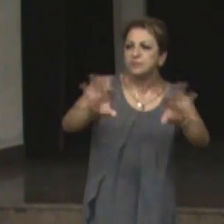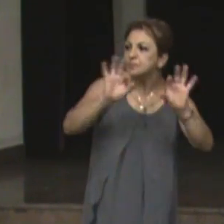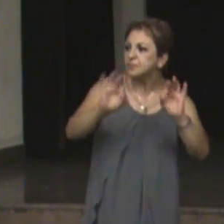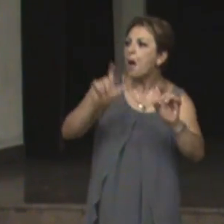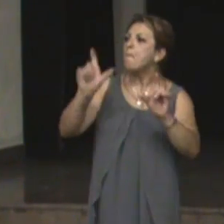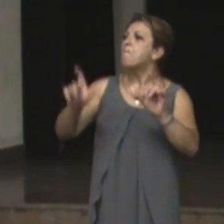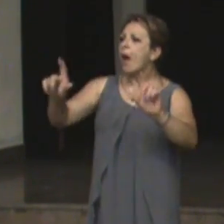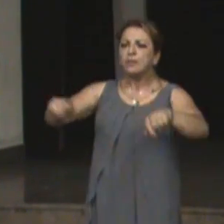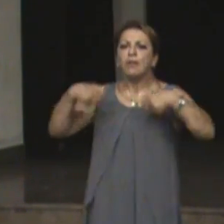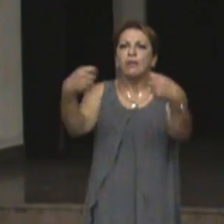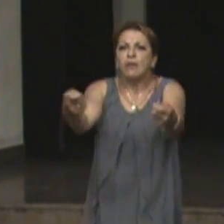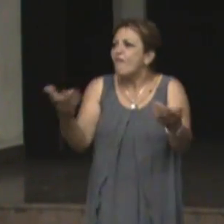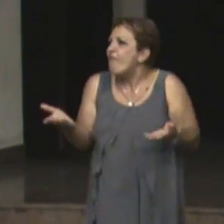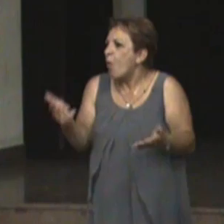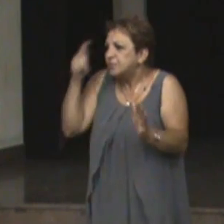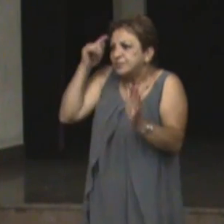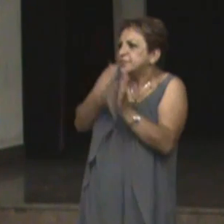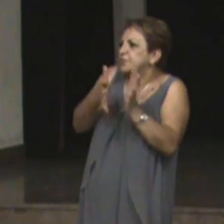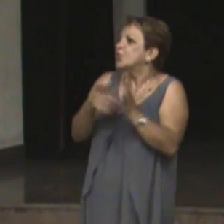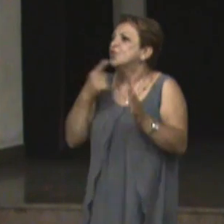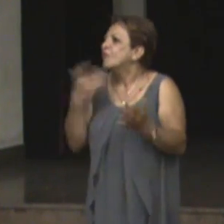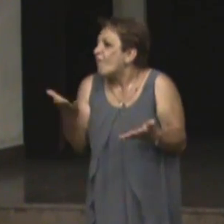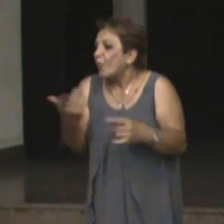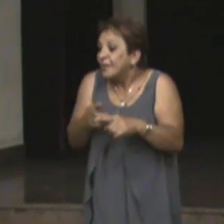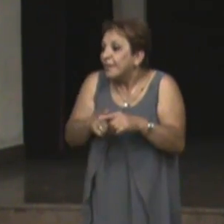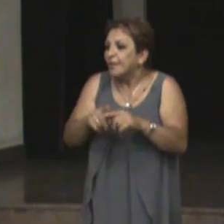մարդկանց փոխանցելու և մարդկանց բացահայտելու համար։